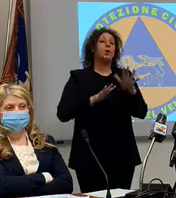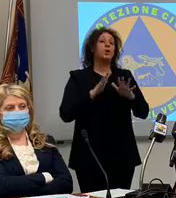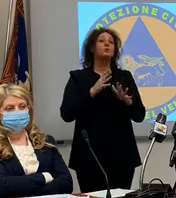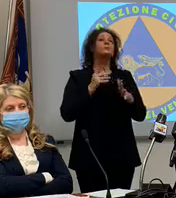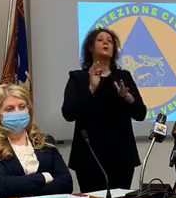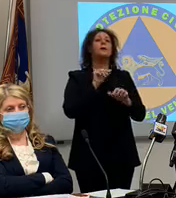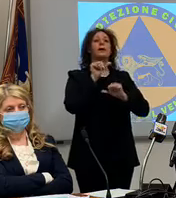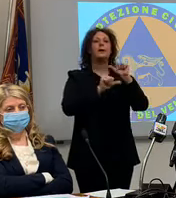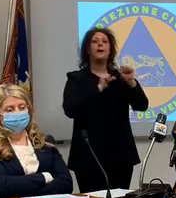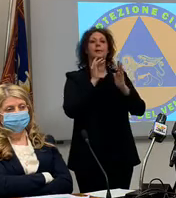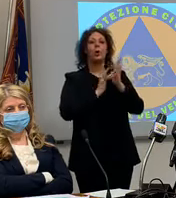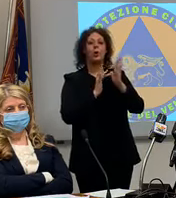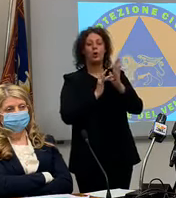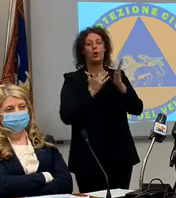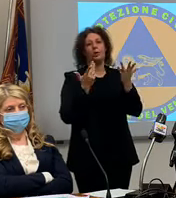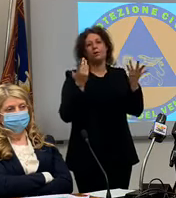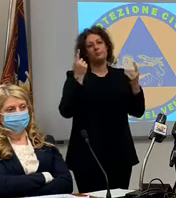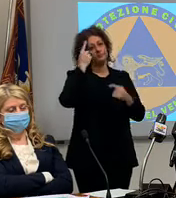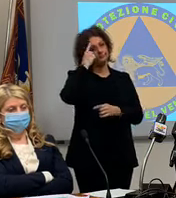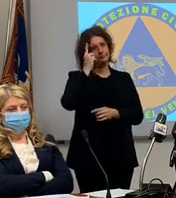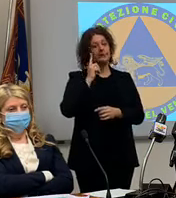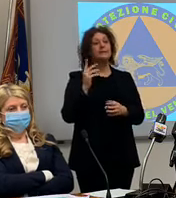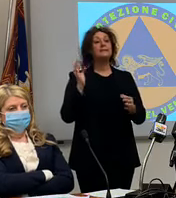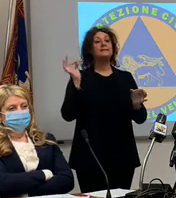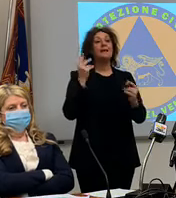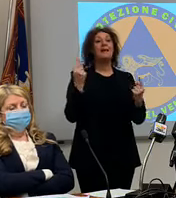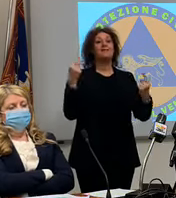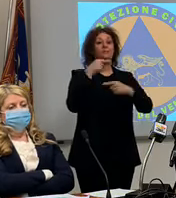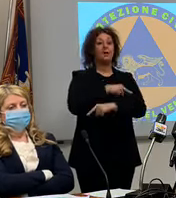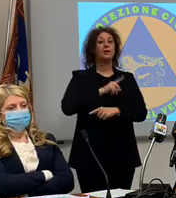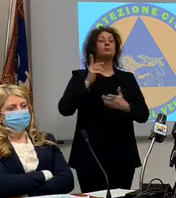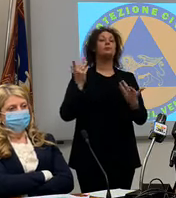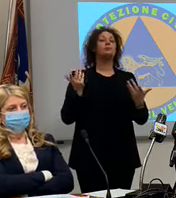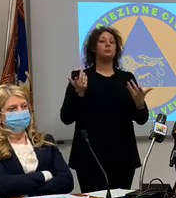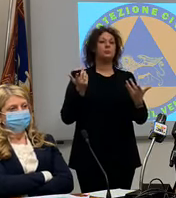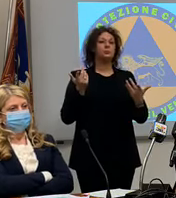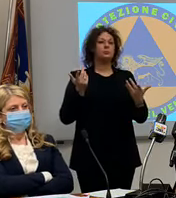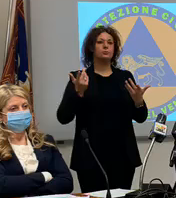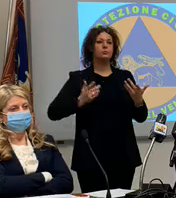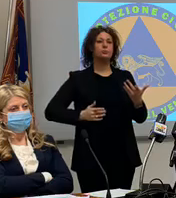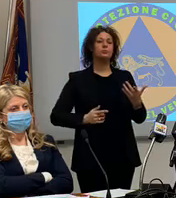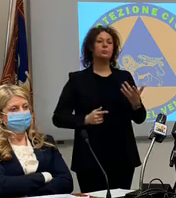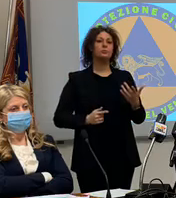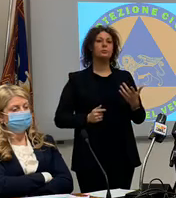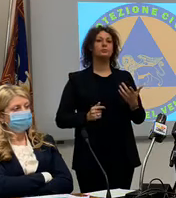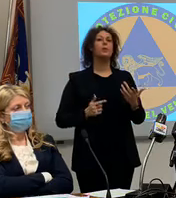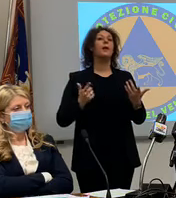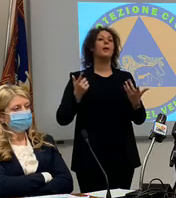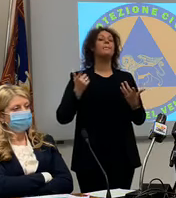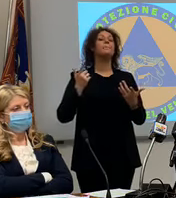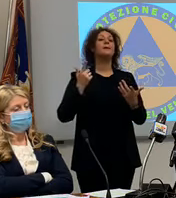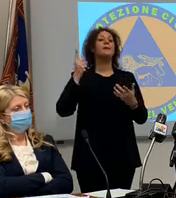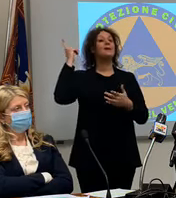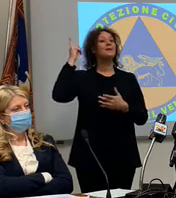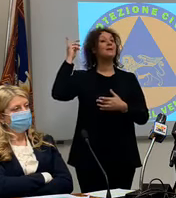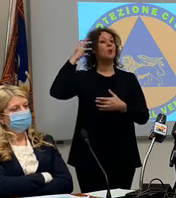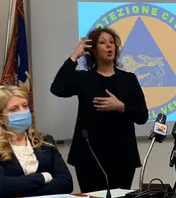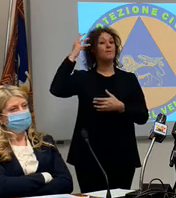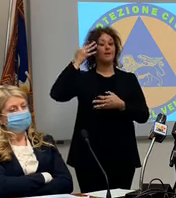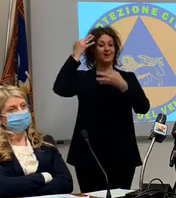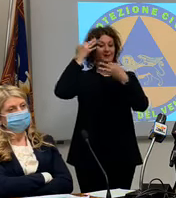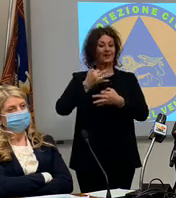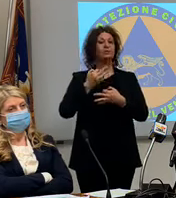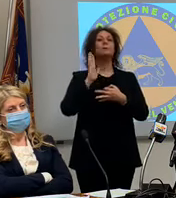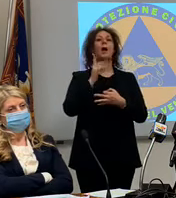Se invece non ci sono non c'è non c'è una decisione diciamo affiancata dei Ristori È ovvio che si va a una soluzione di